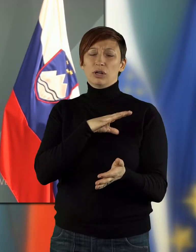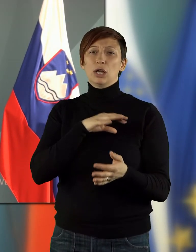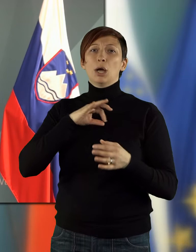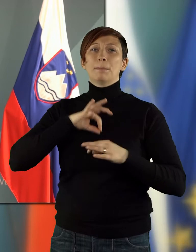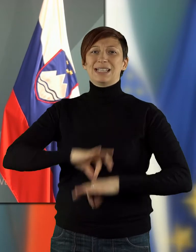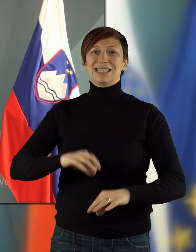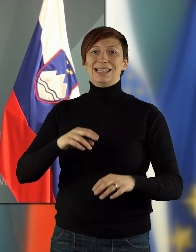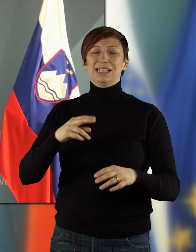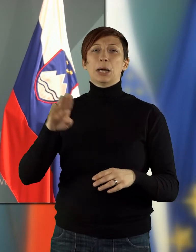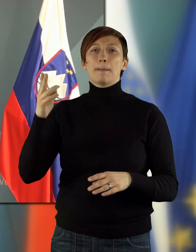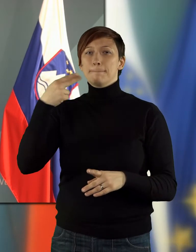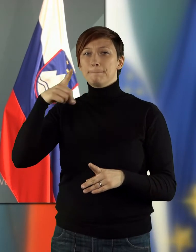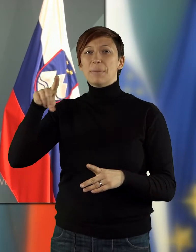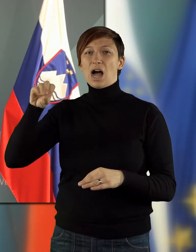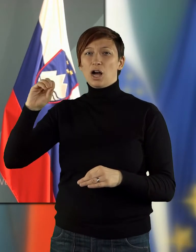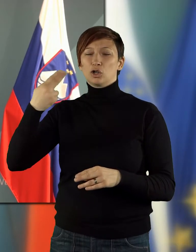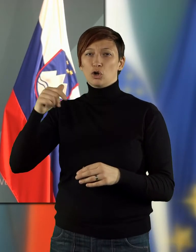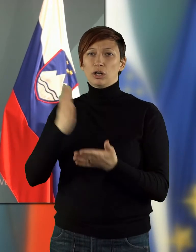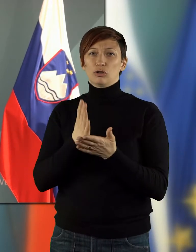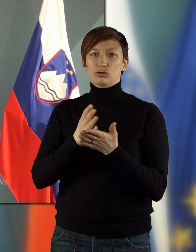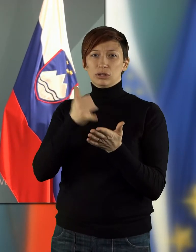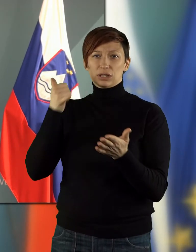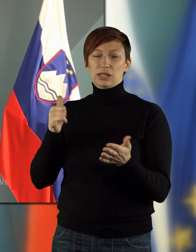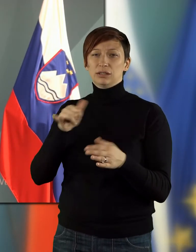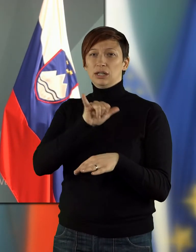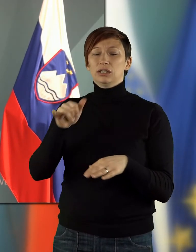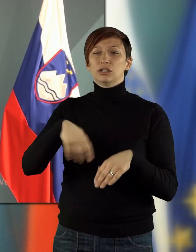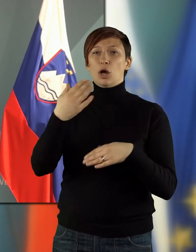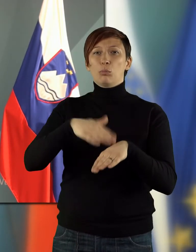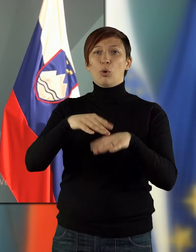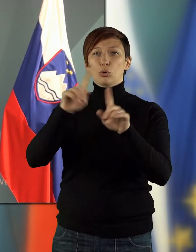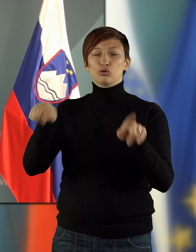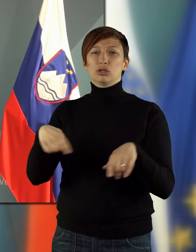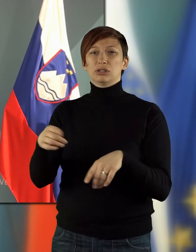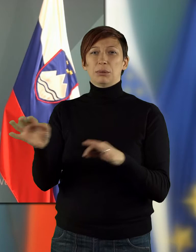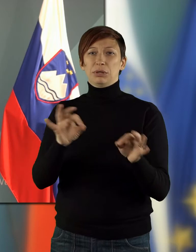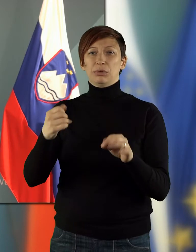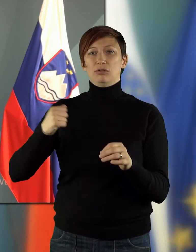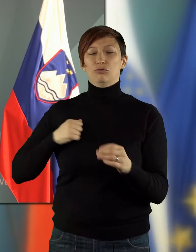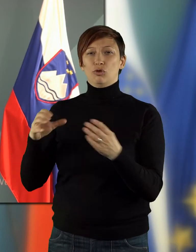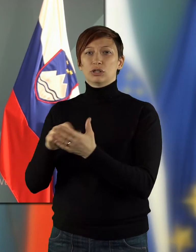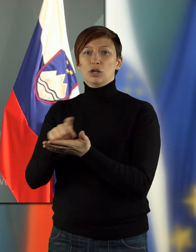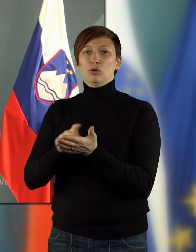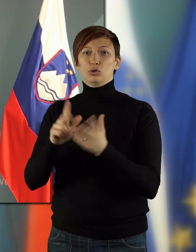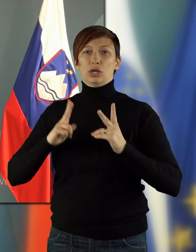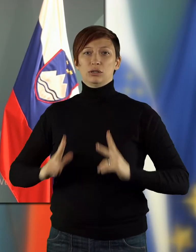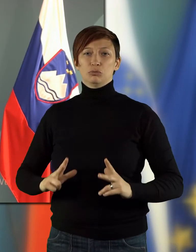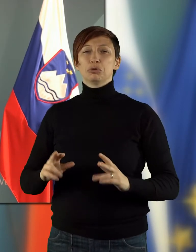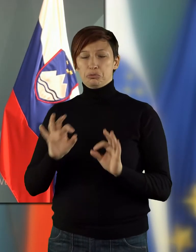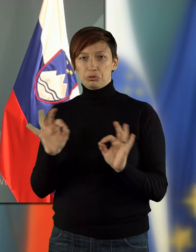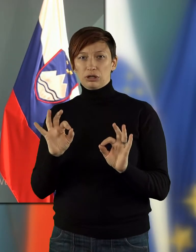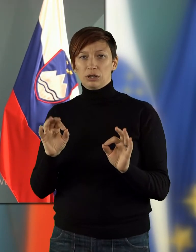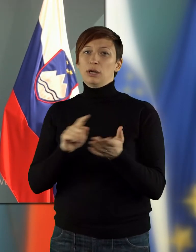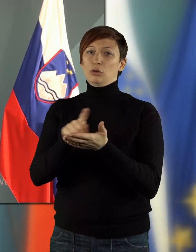katastrofalne. Predsednik Borut Pahor je že v zadnjih dveh letih nekako podal svoje poročilo, da je pač pripravljenost vojske v času